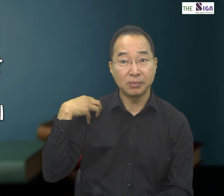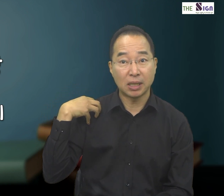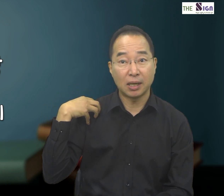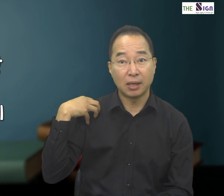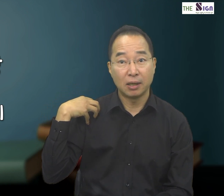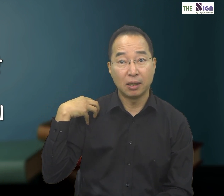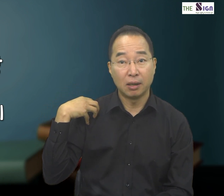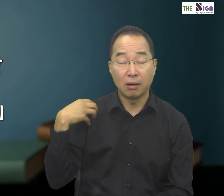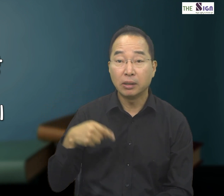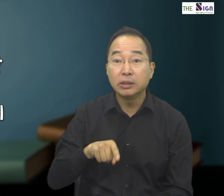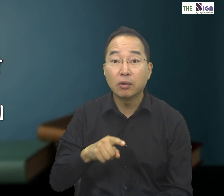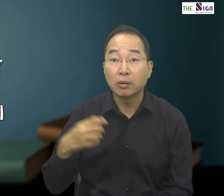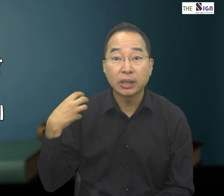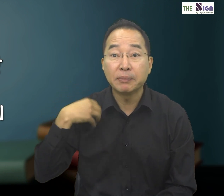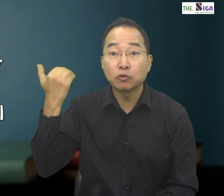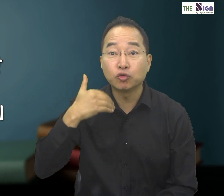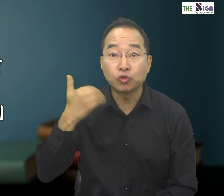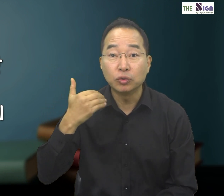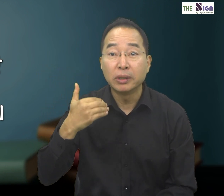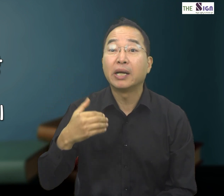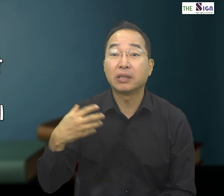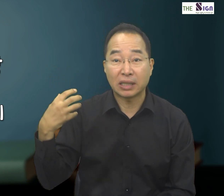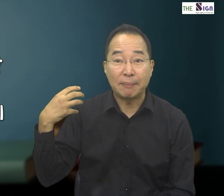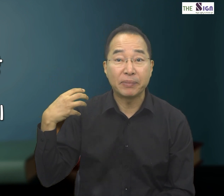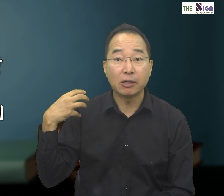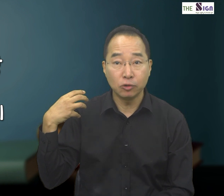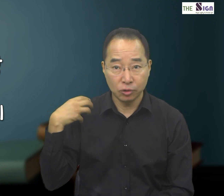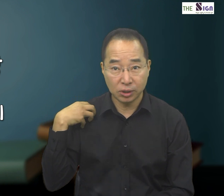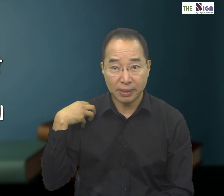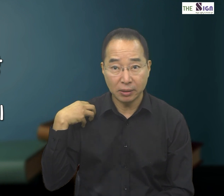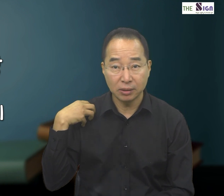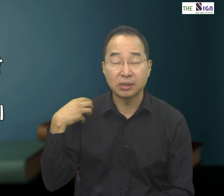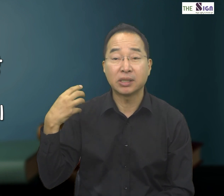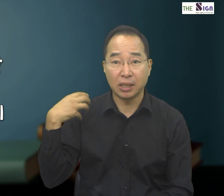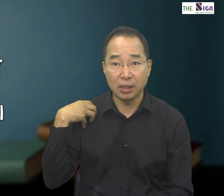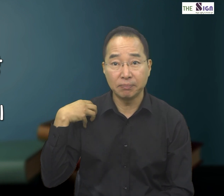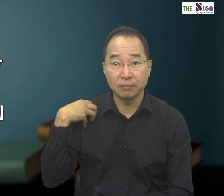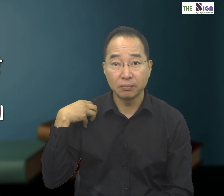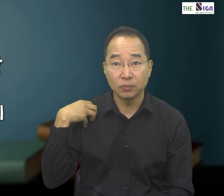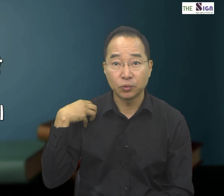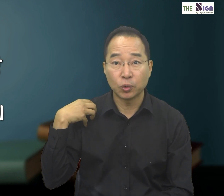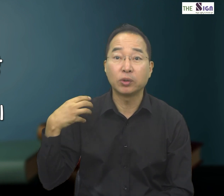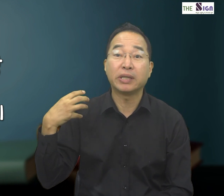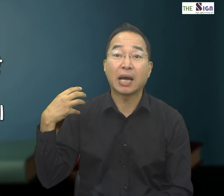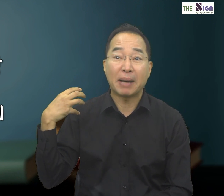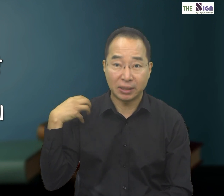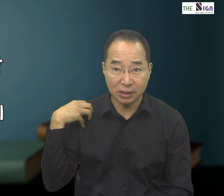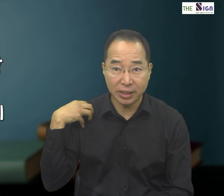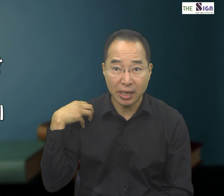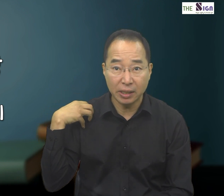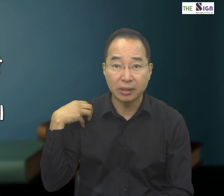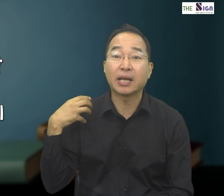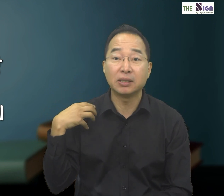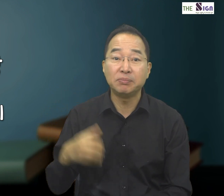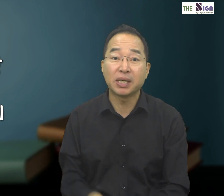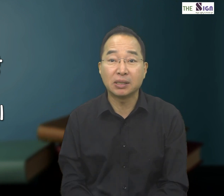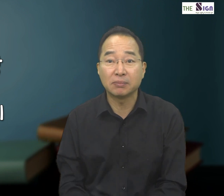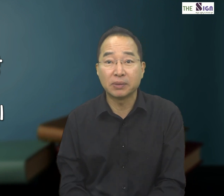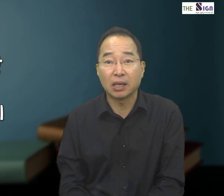씁니다. 이거 담당 누구 할 때 담당으로도 쓰지만 책임 또는 내가 맡을게 라는 의미가 있습니다.